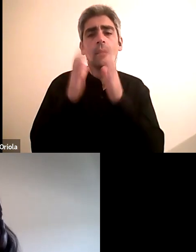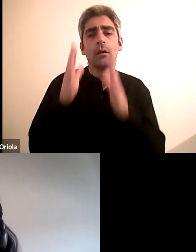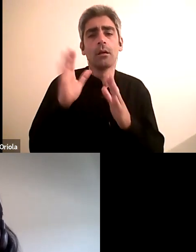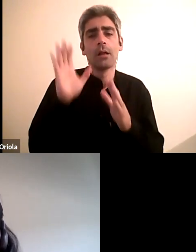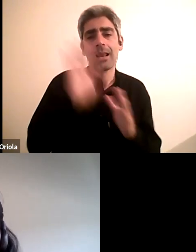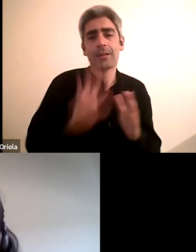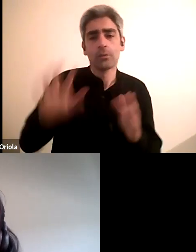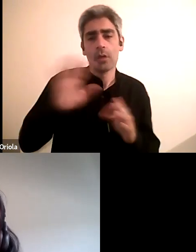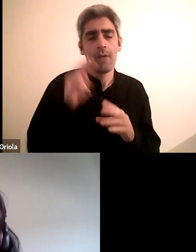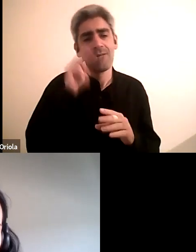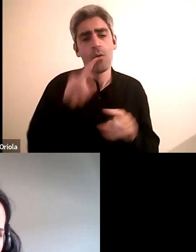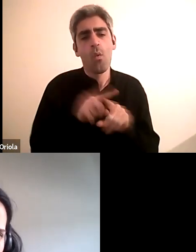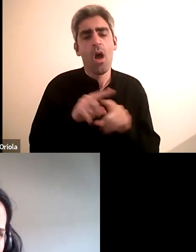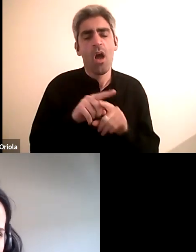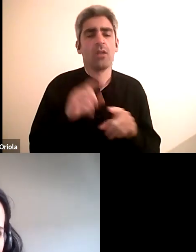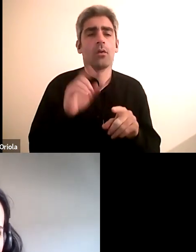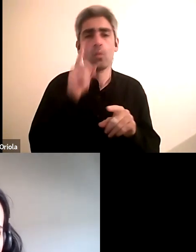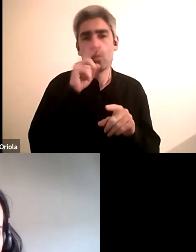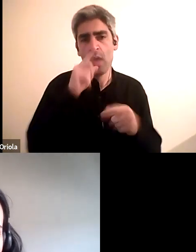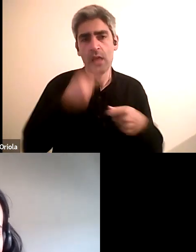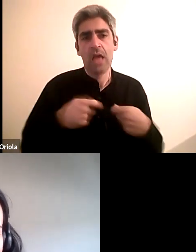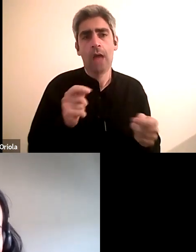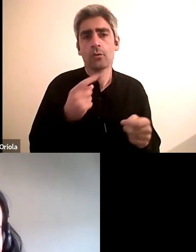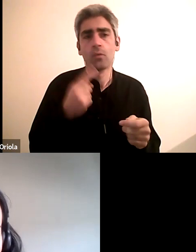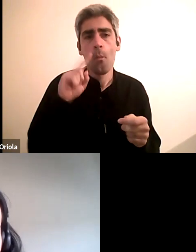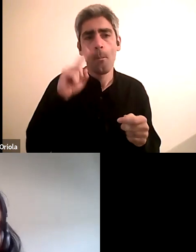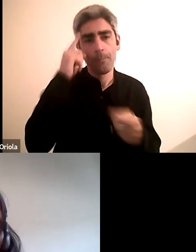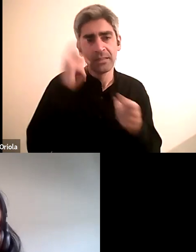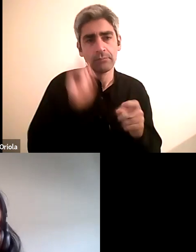como um gasto e não como um investimento, certo?